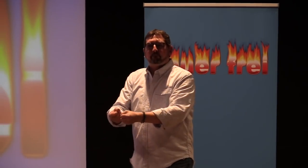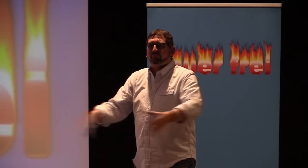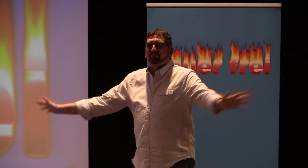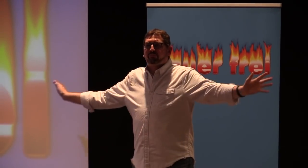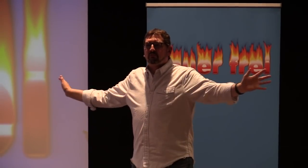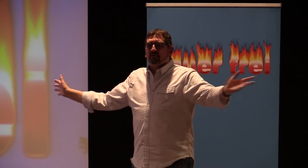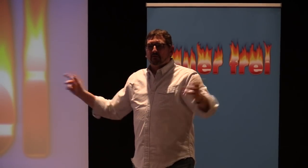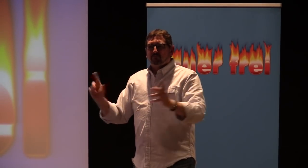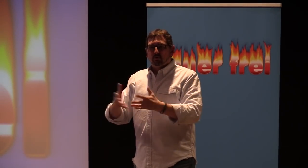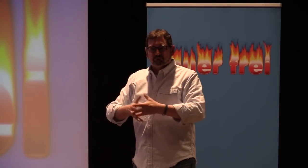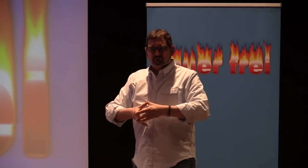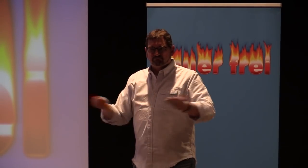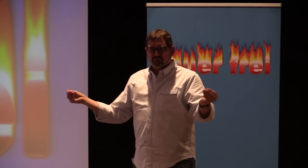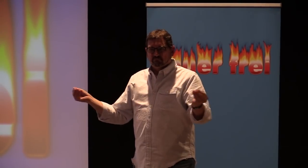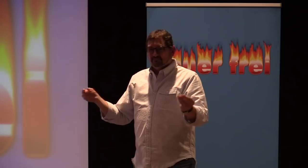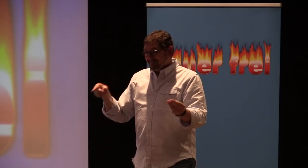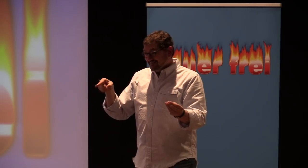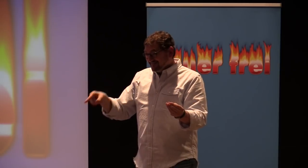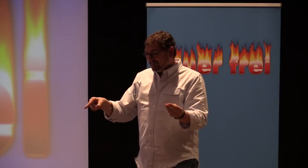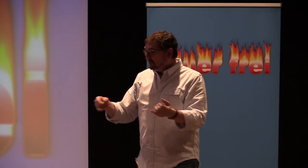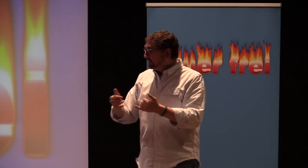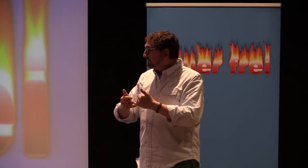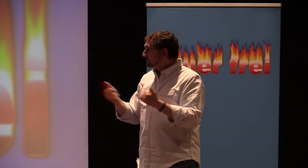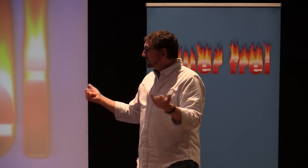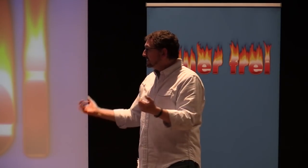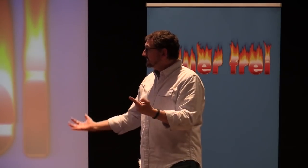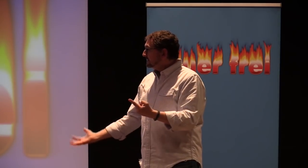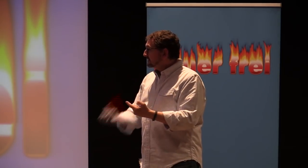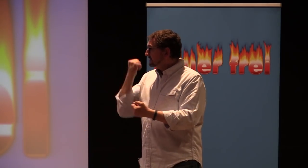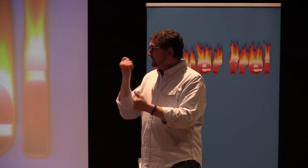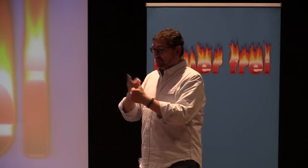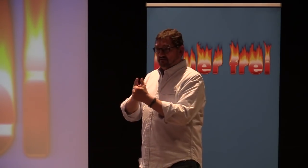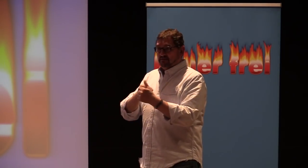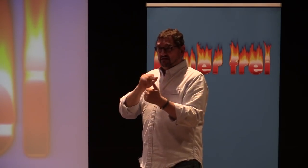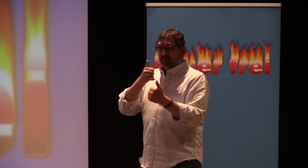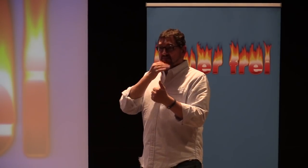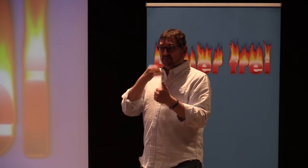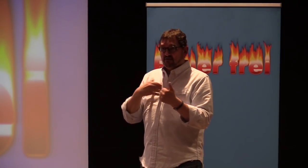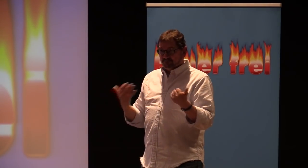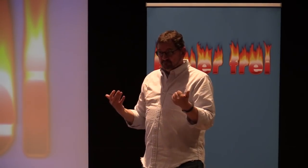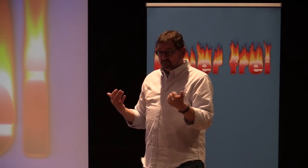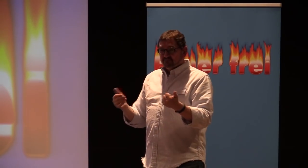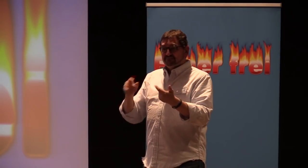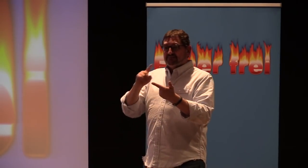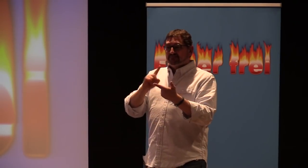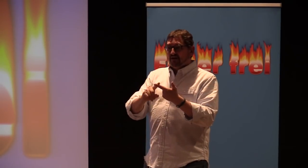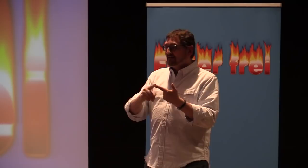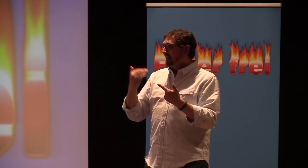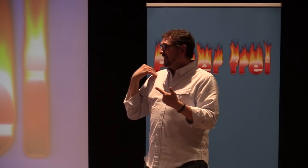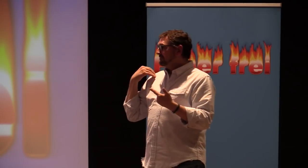Wenn es Landesverbände nicht mehr gibt, dann gibt es ja dieses, ja, ich nenne es mal Auffangbecken für die Jugendlichen nicht mehr. Also sprich, wie kriegen wir die Jugendlichen dann noch,